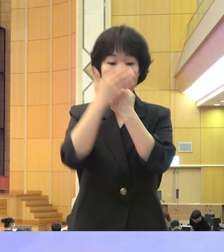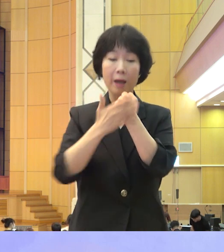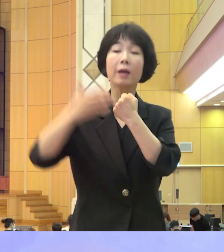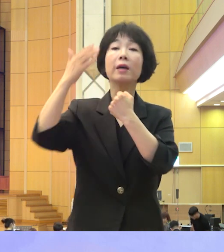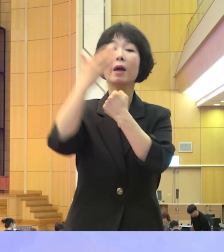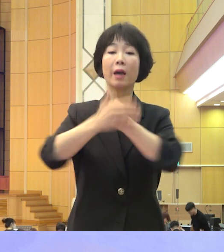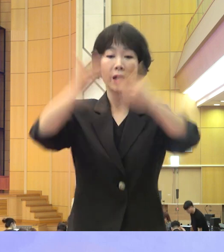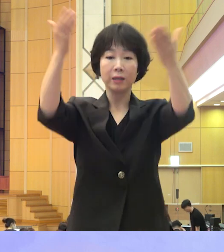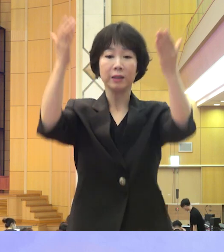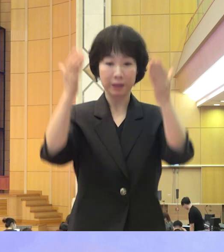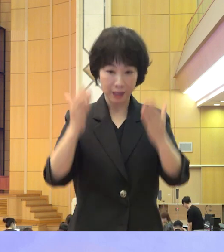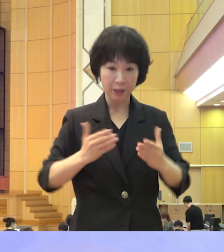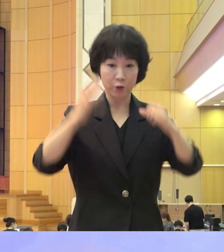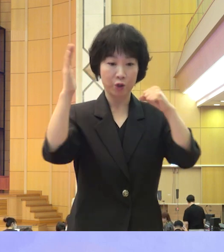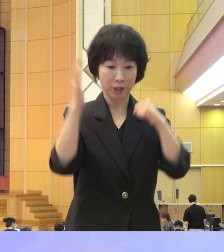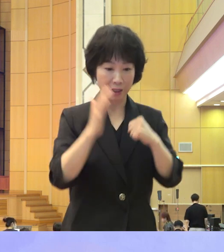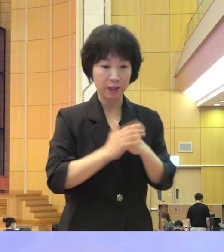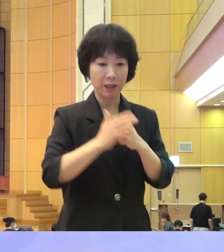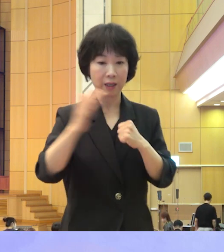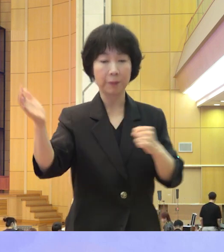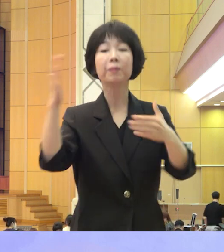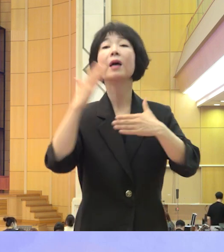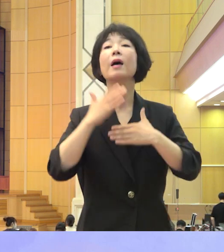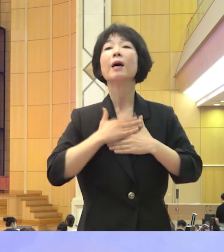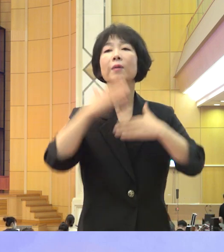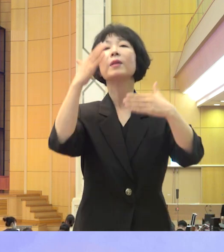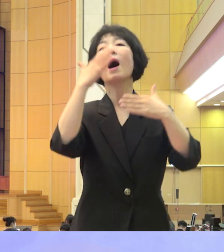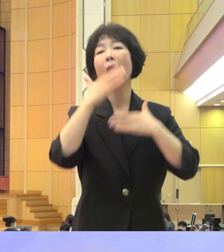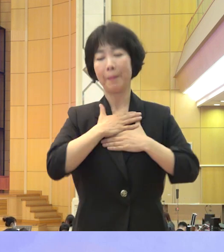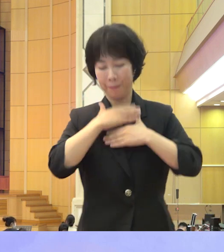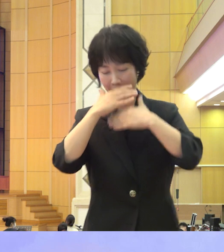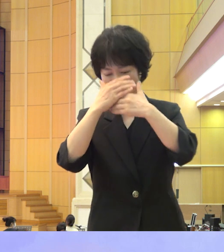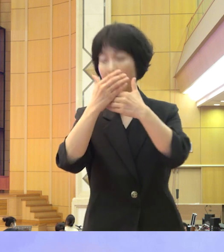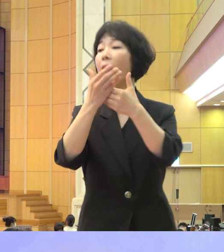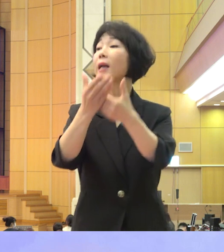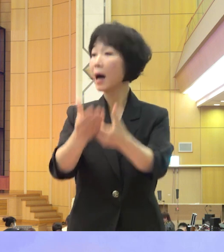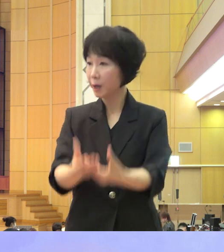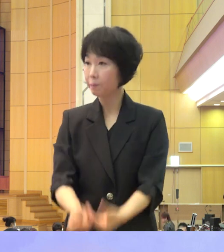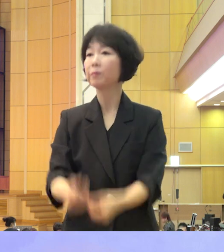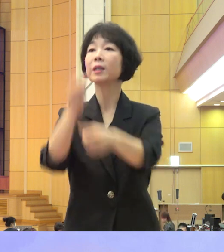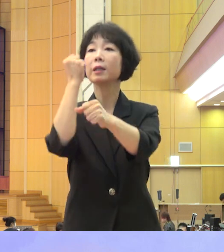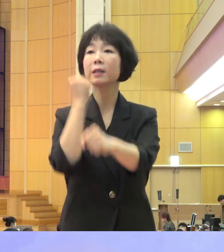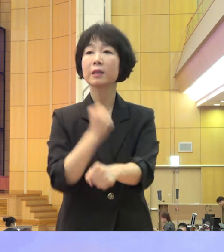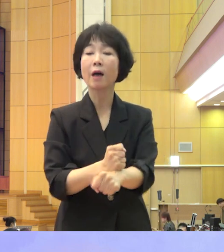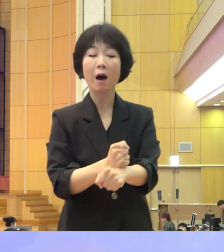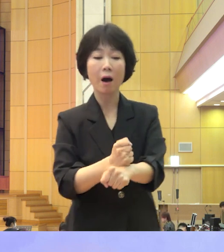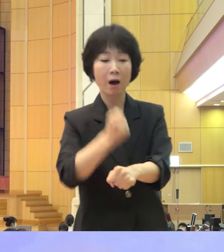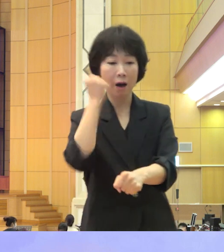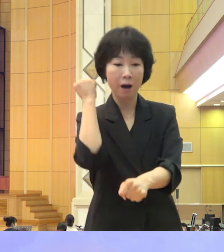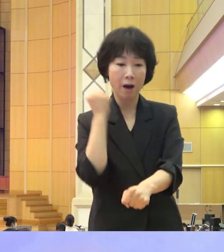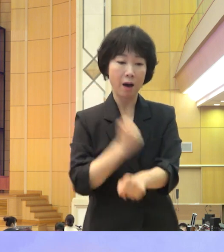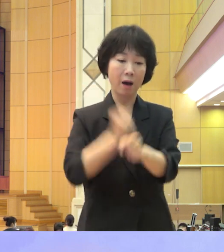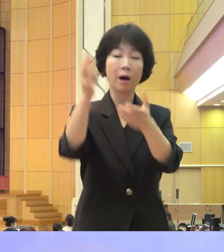주님 내게 은혜 주시니 나